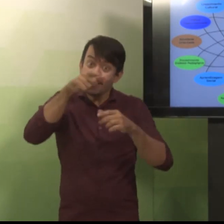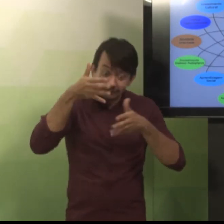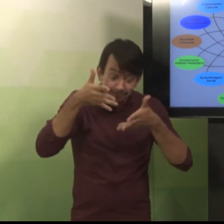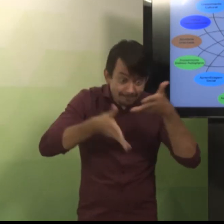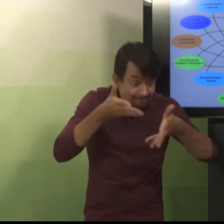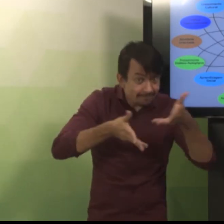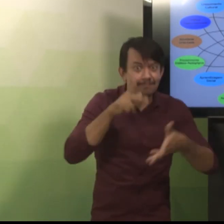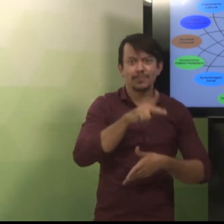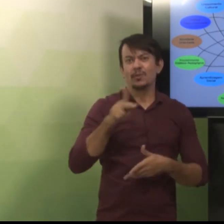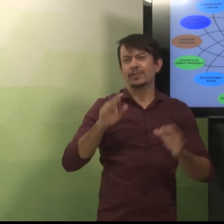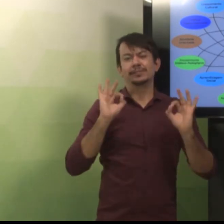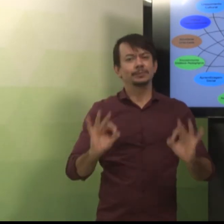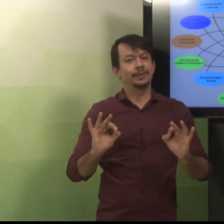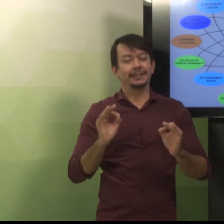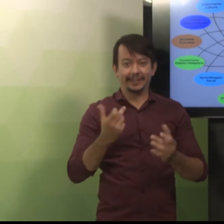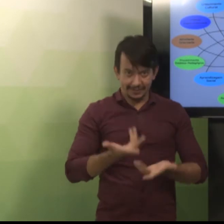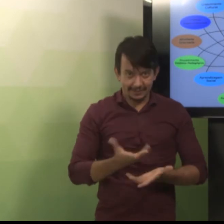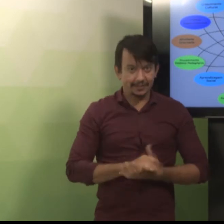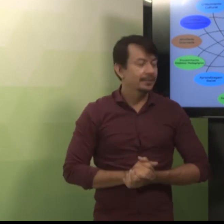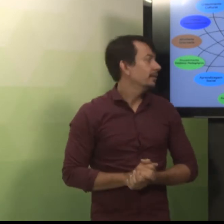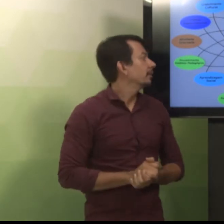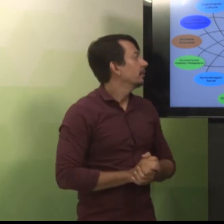serão professores de língua de sinais.